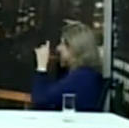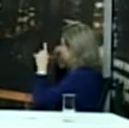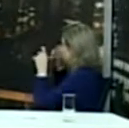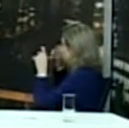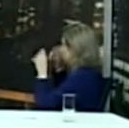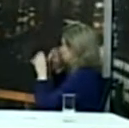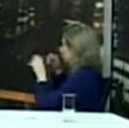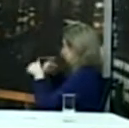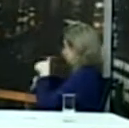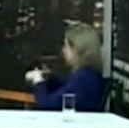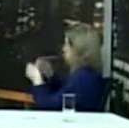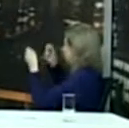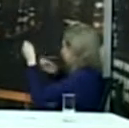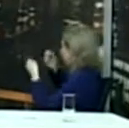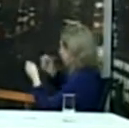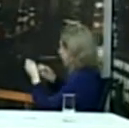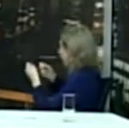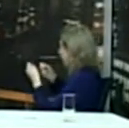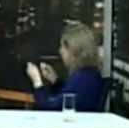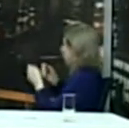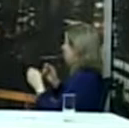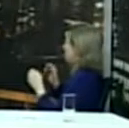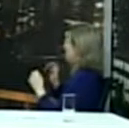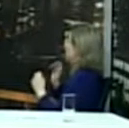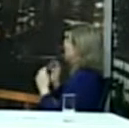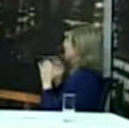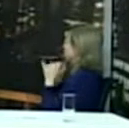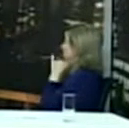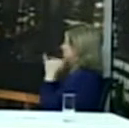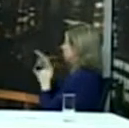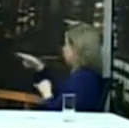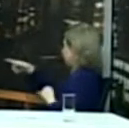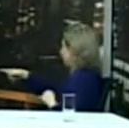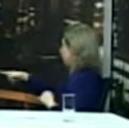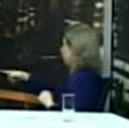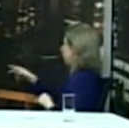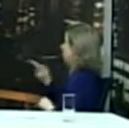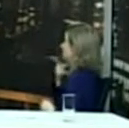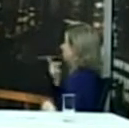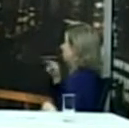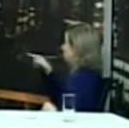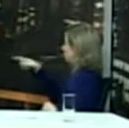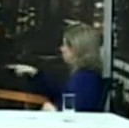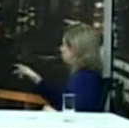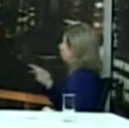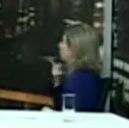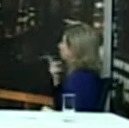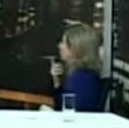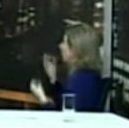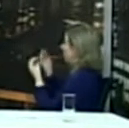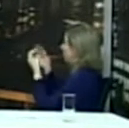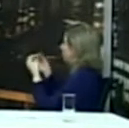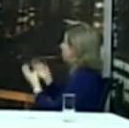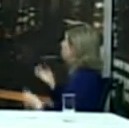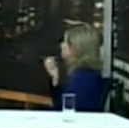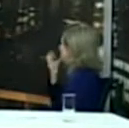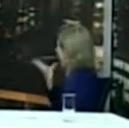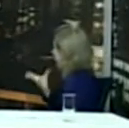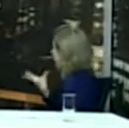disso, o Marcos Sapo Copete. Eu só não sei se de repente não é pra ti, Paulo Daniel. Não, o Copete me ama, cara. Ele nunca diria uma coisa dessa.